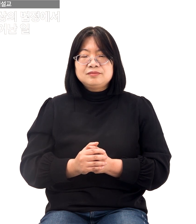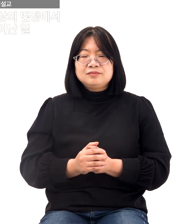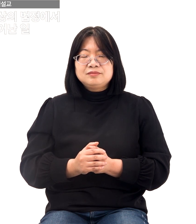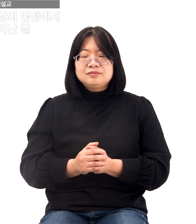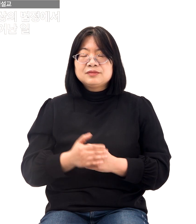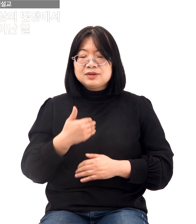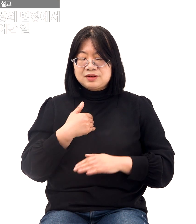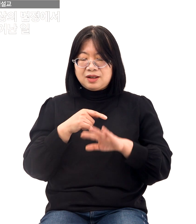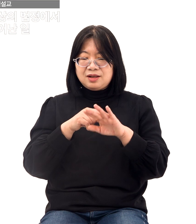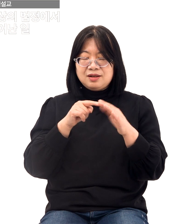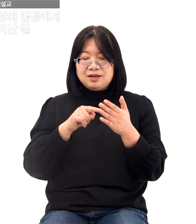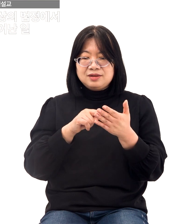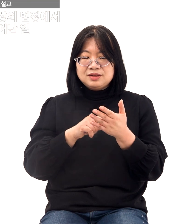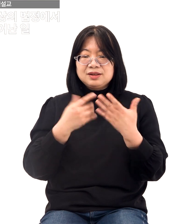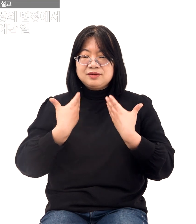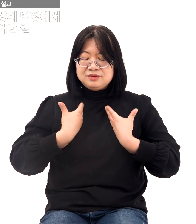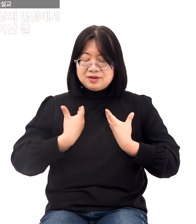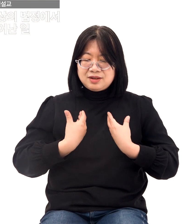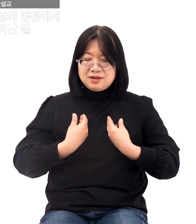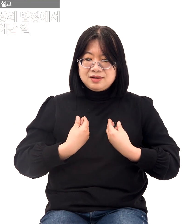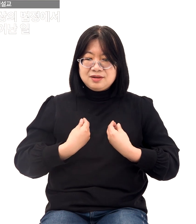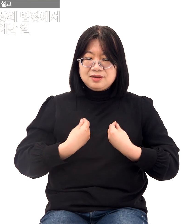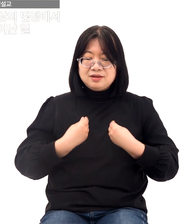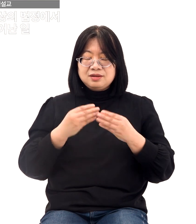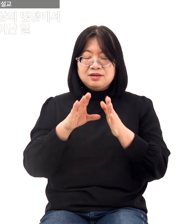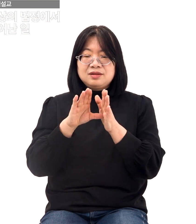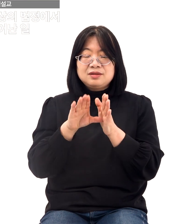내 맘이